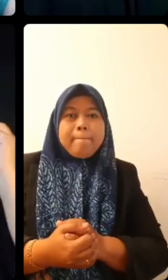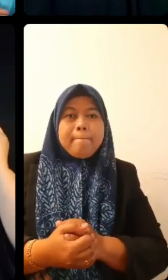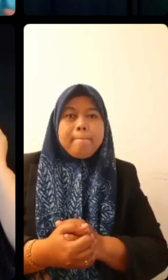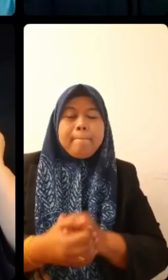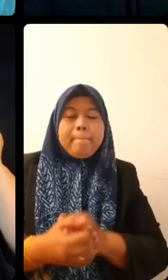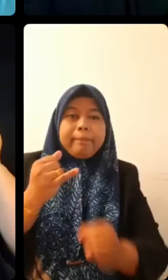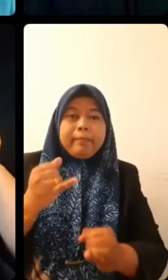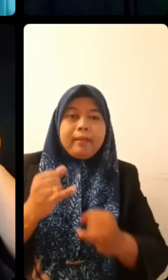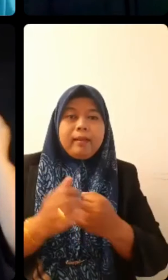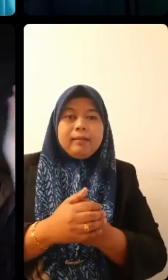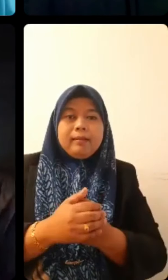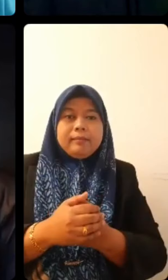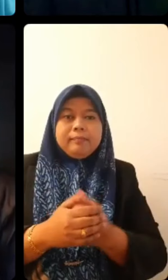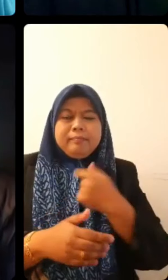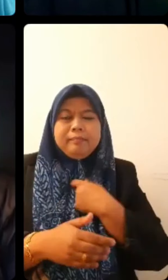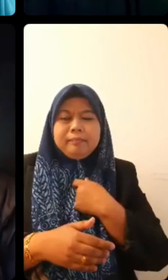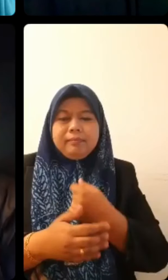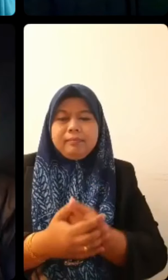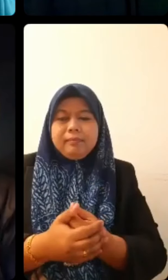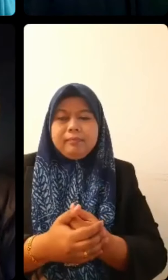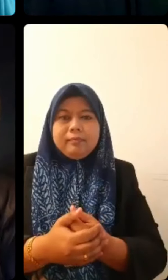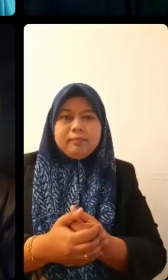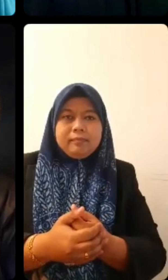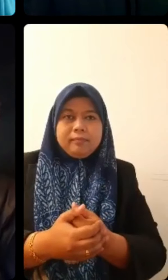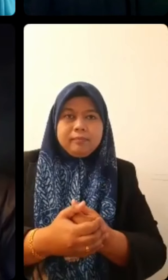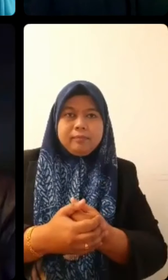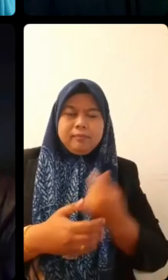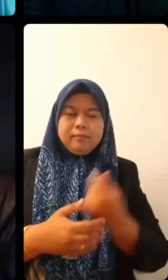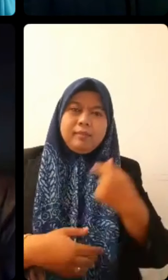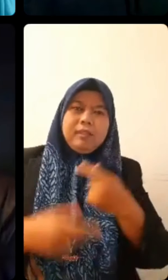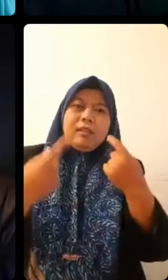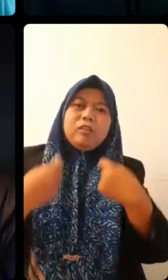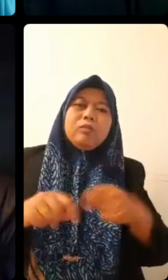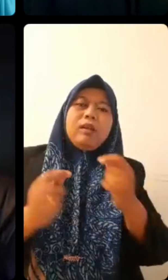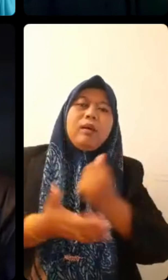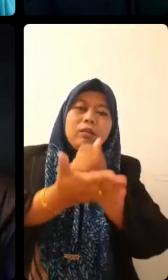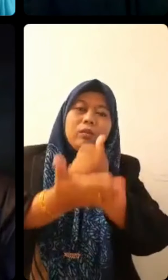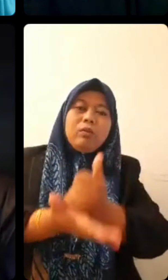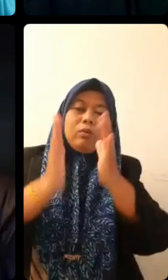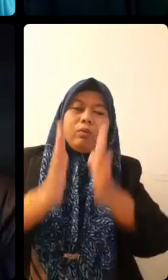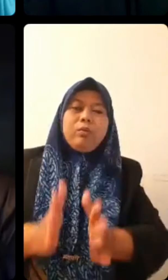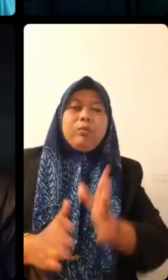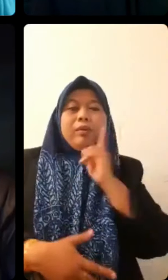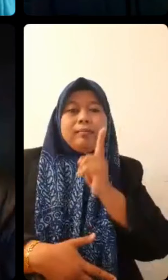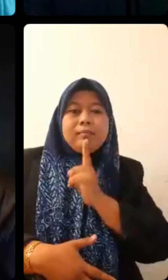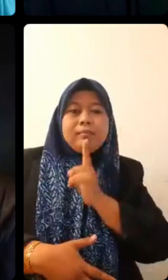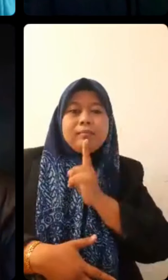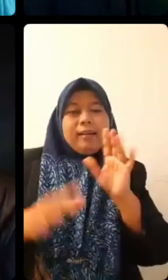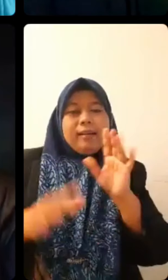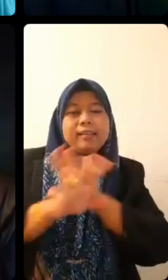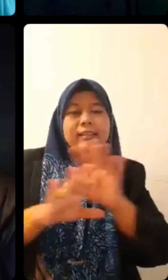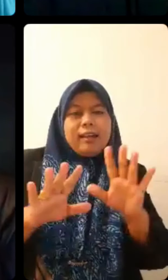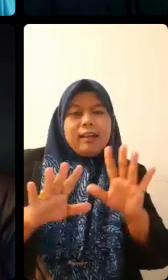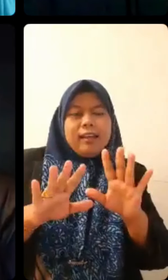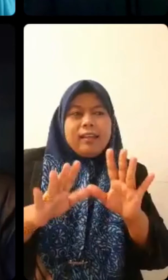boleh simpulkan pada hari ini, kita cubalah untuk bantu mereka. Jangan cuba mengelak. Jangan elak. Raikan